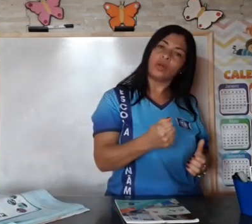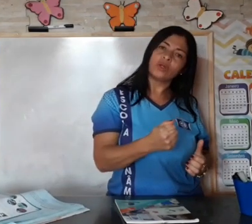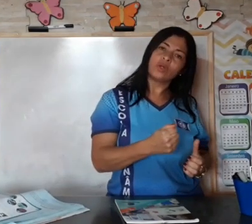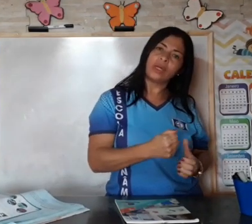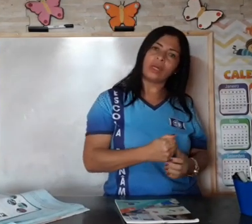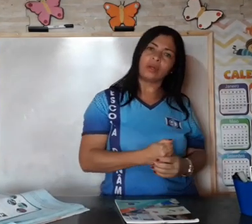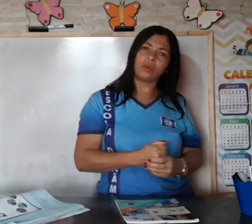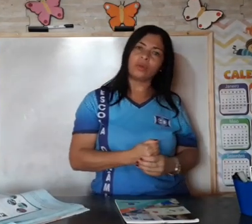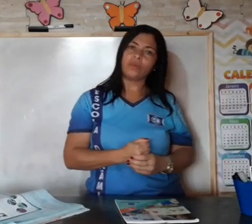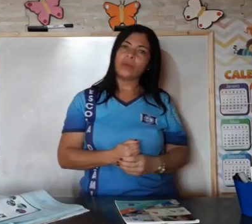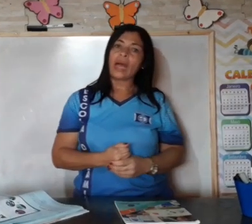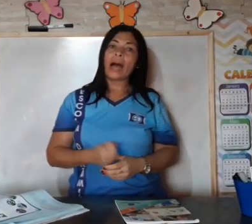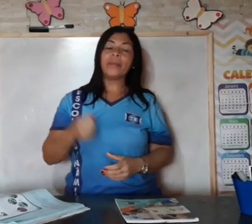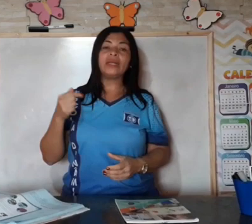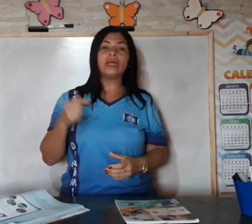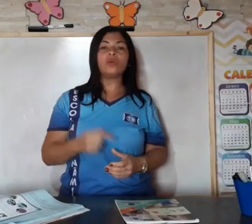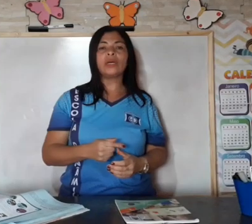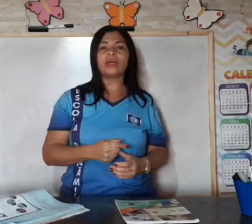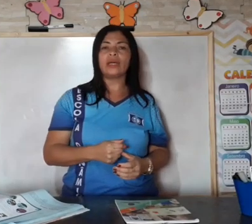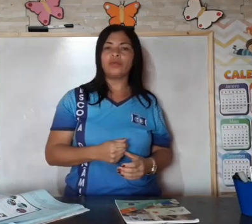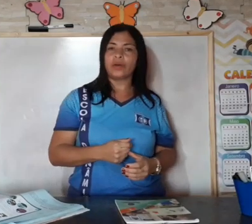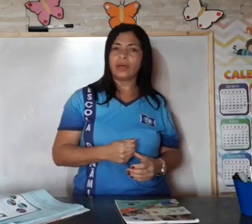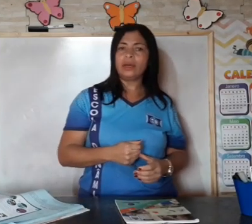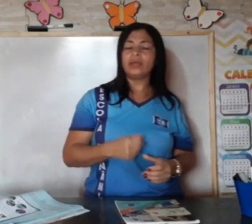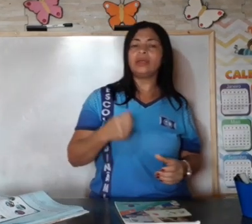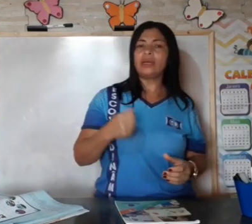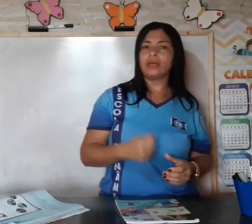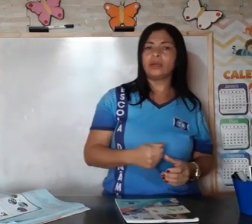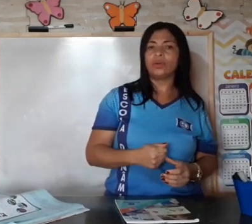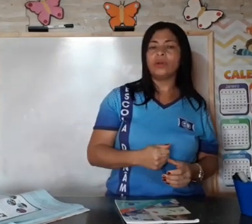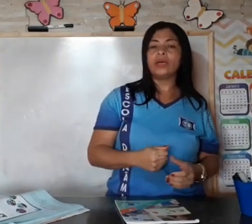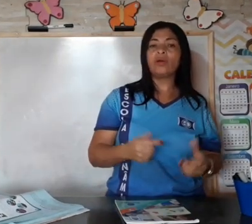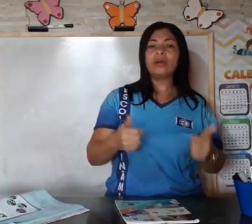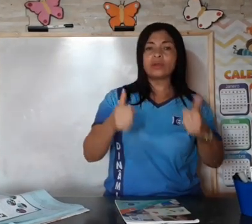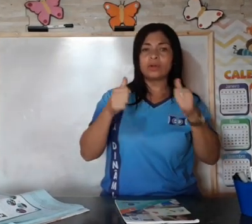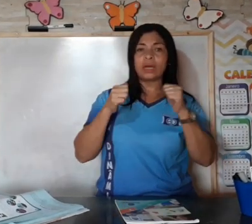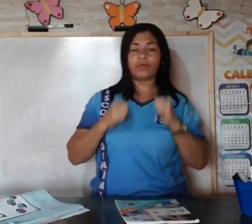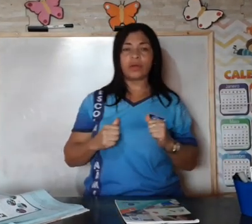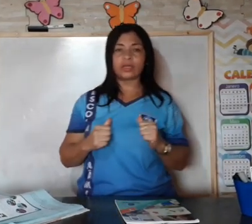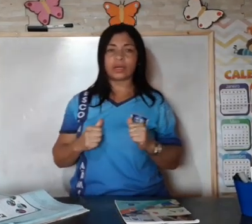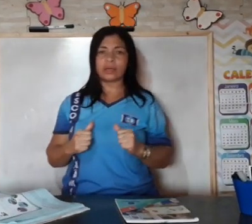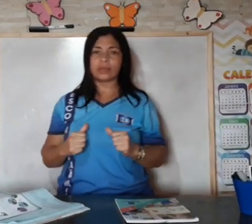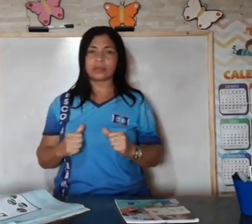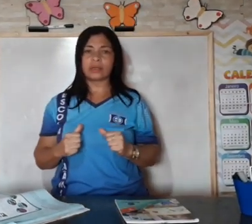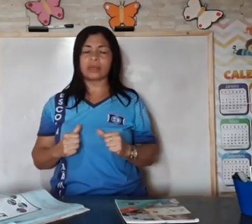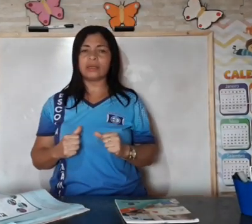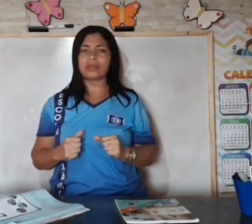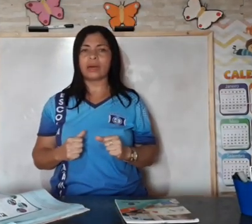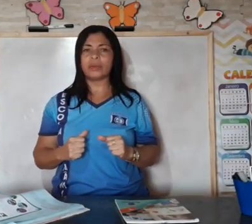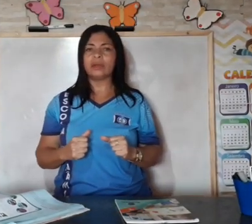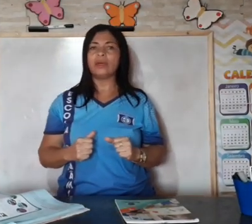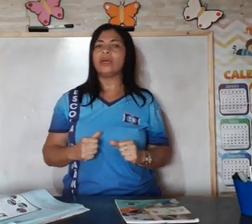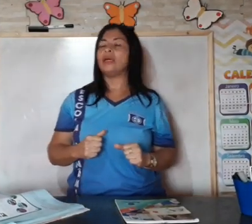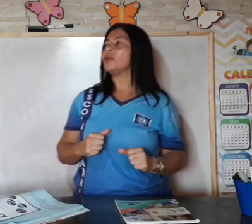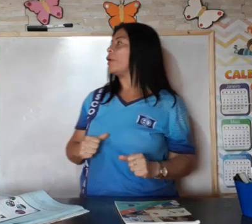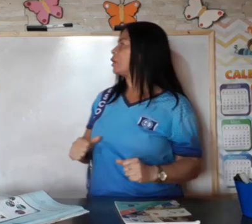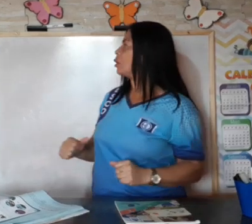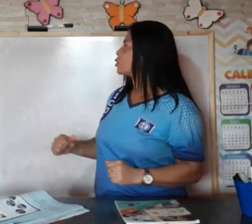nosso direito? Aprendendo o que é dever e direito. E quais são os deveres da criança? Quem sabe? Então aqui, ó, se